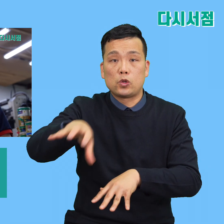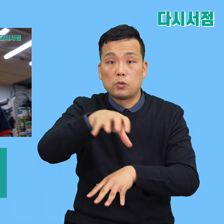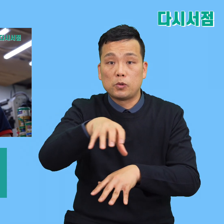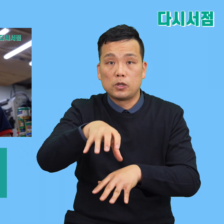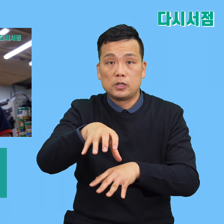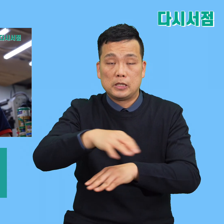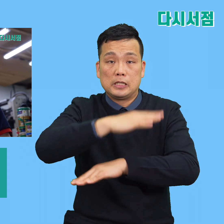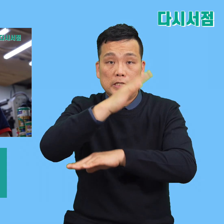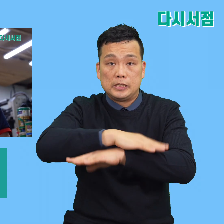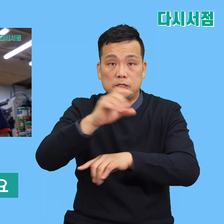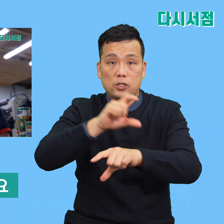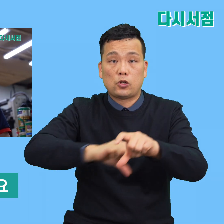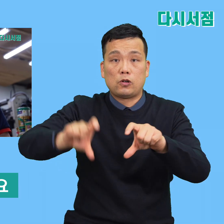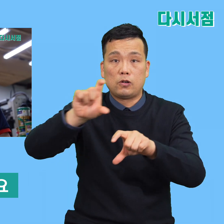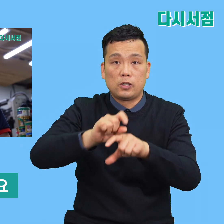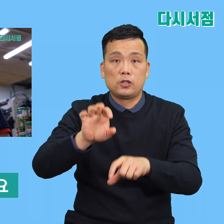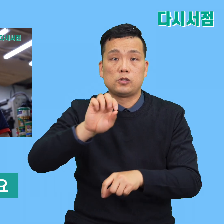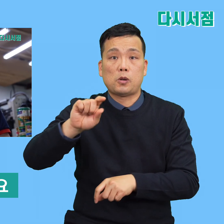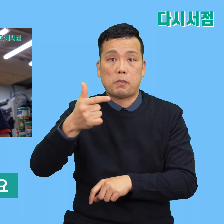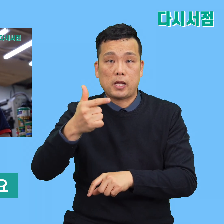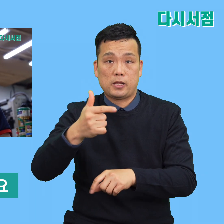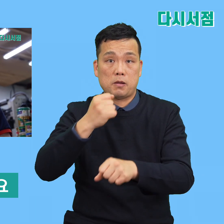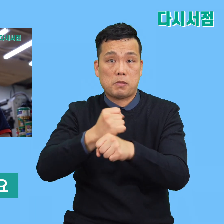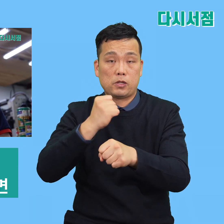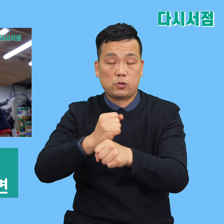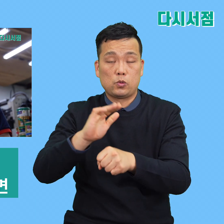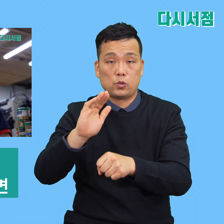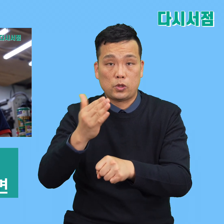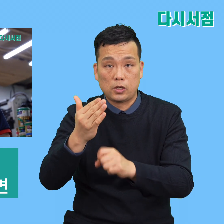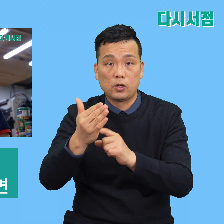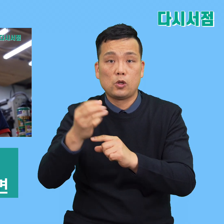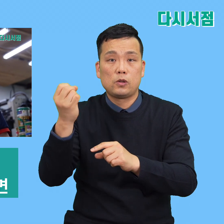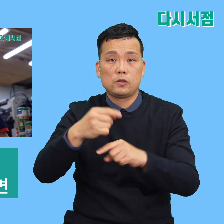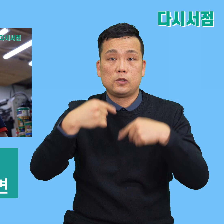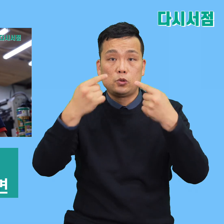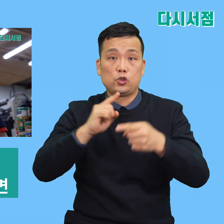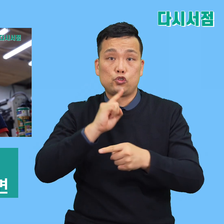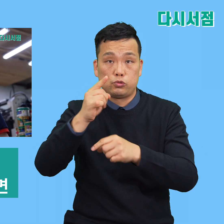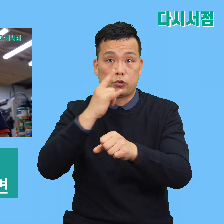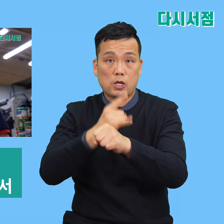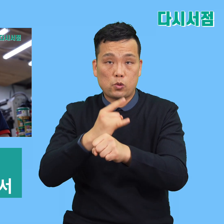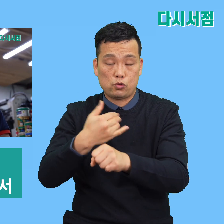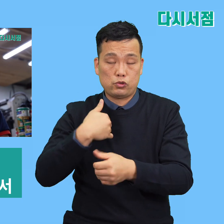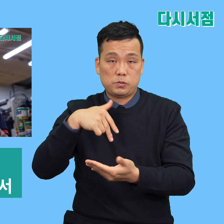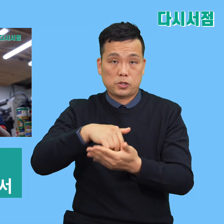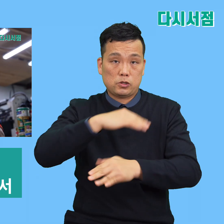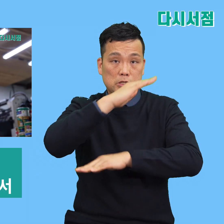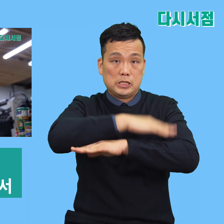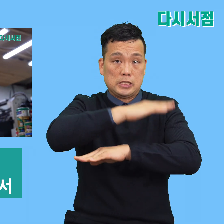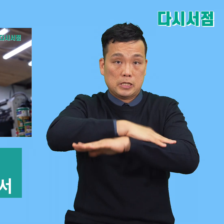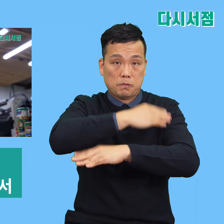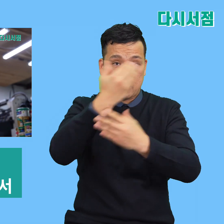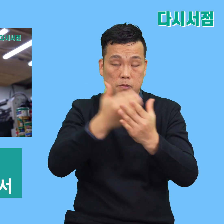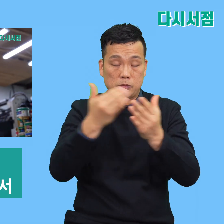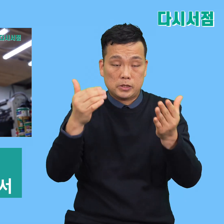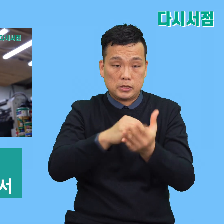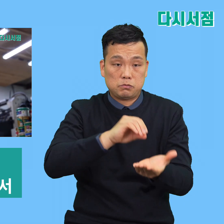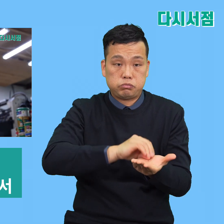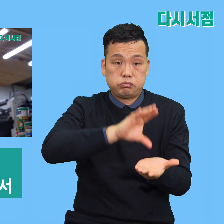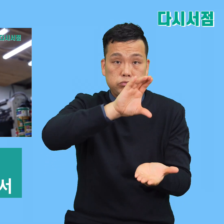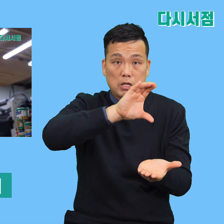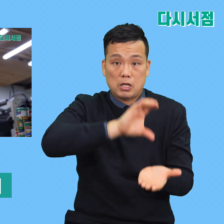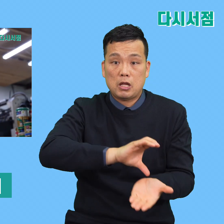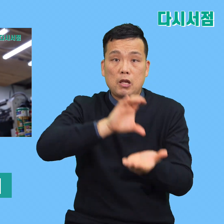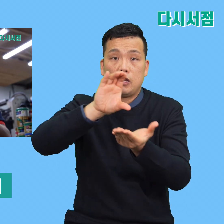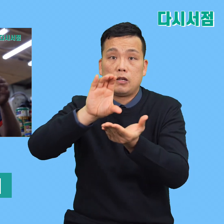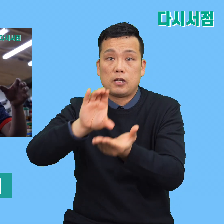되고, 종이도 시켜줘야 되고, 그 다음에 이제 우리가 인쇄를 해놓으면, 후가공집에서 이제 그 박스를